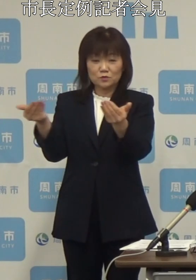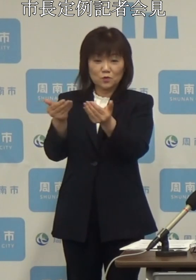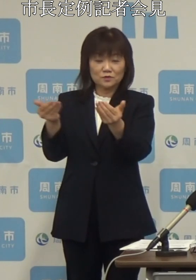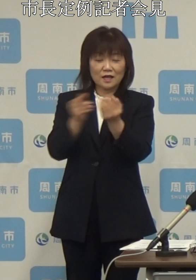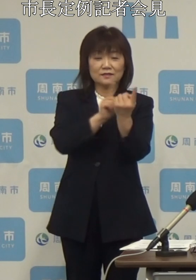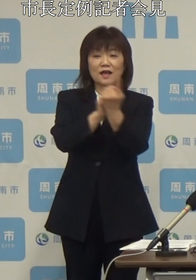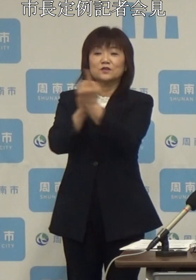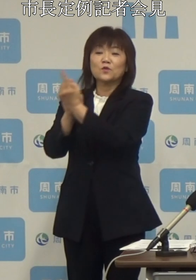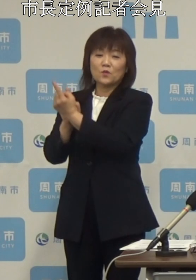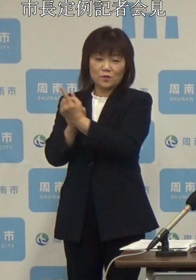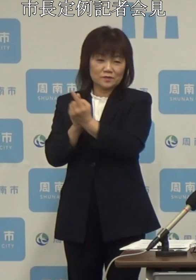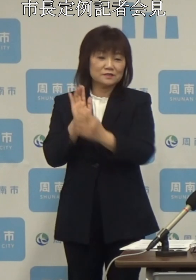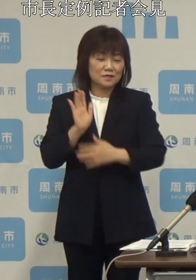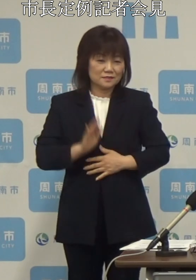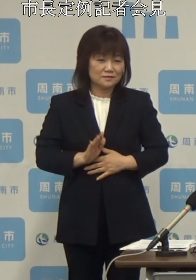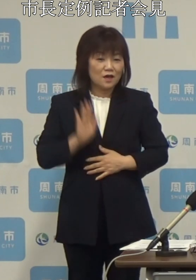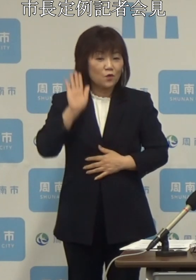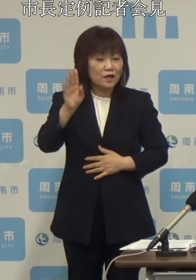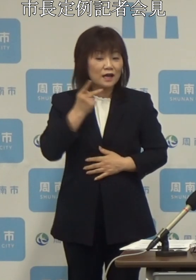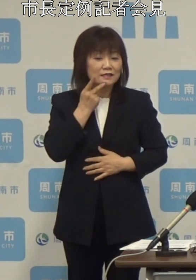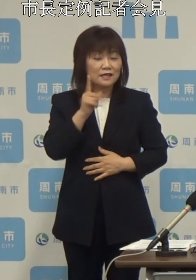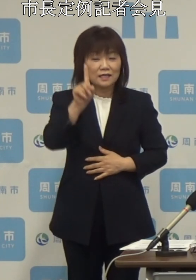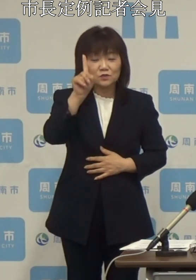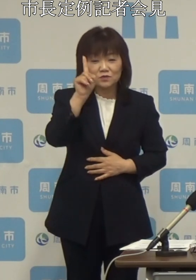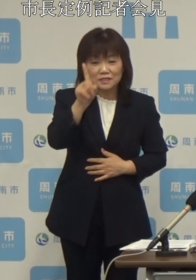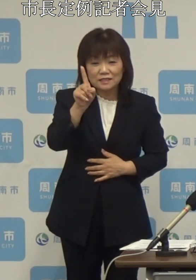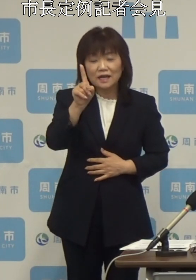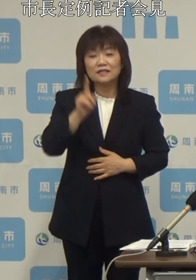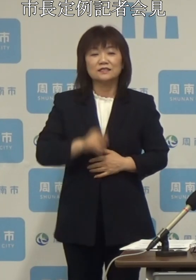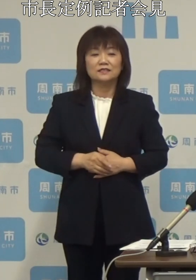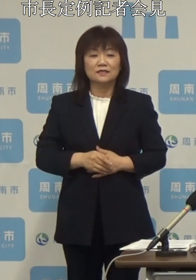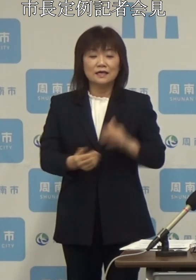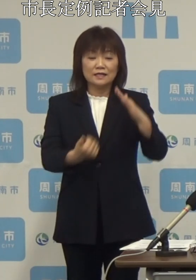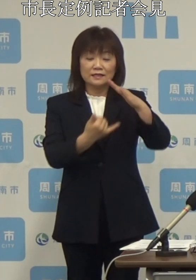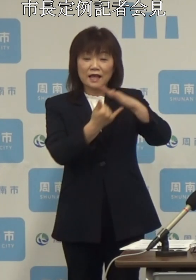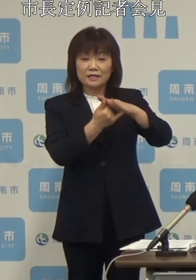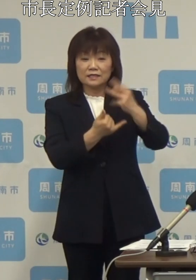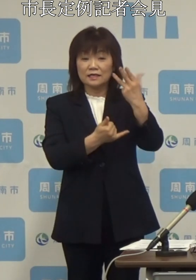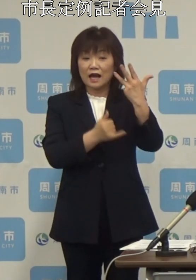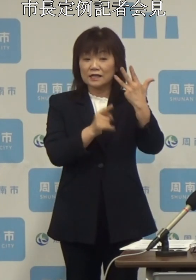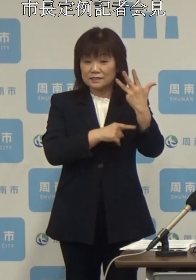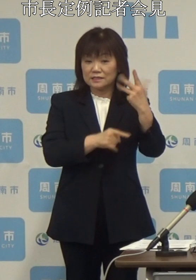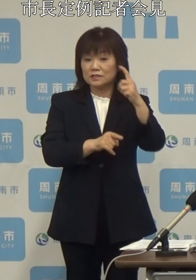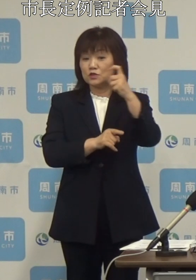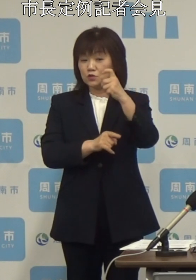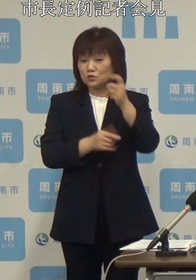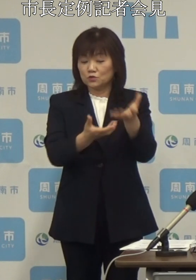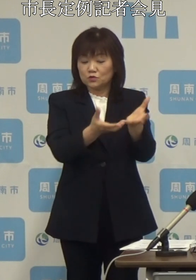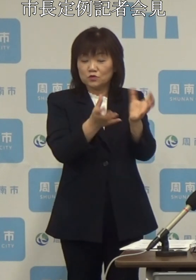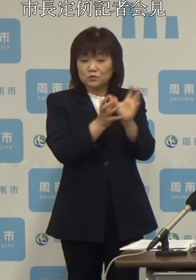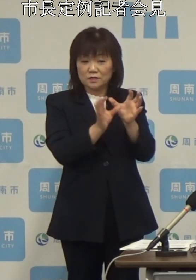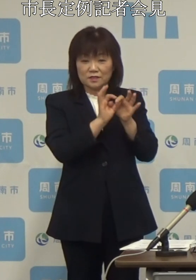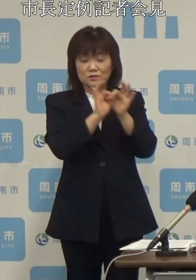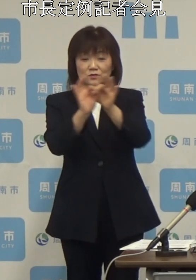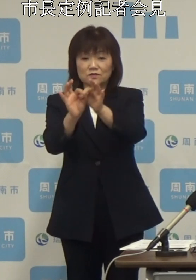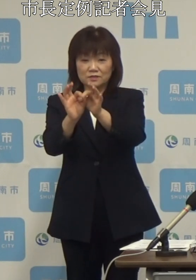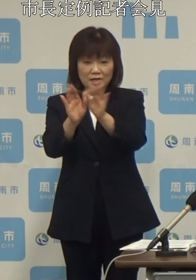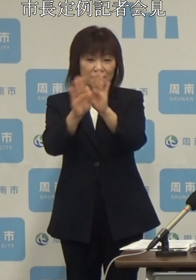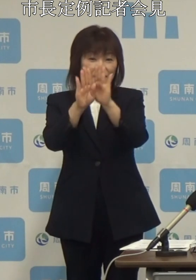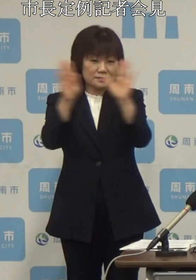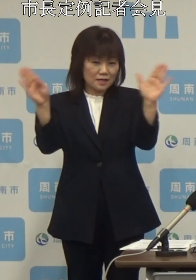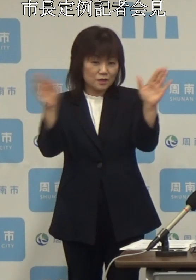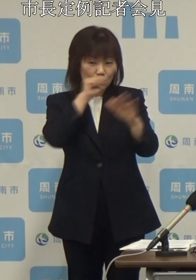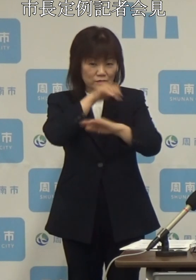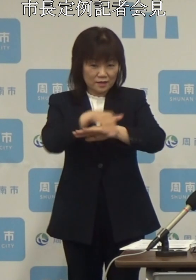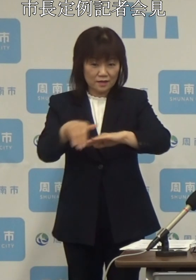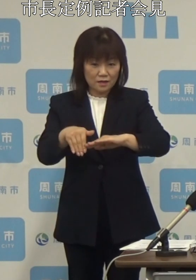じます。今後2ヶ月に1回をめどに定員8から10組で継続していく予定です